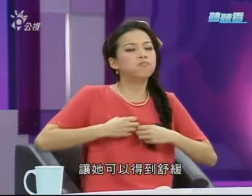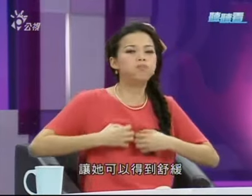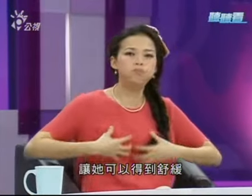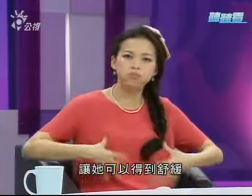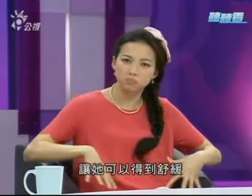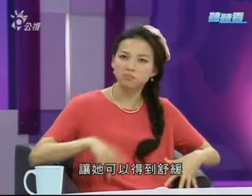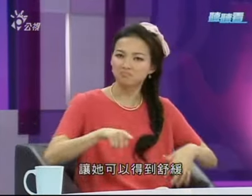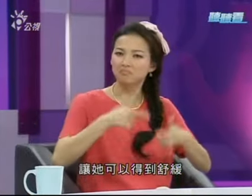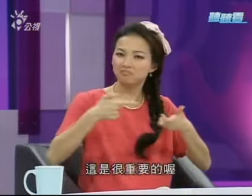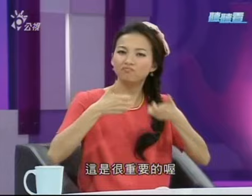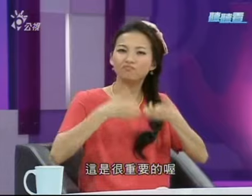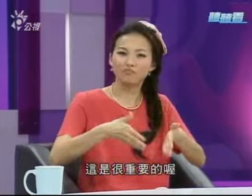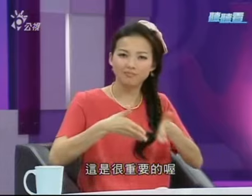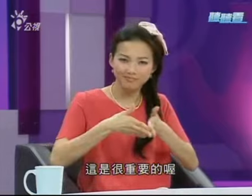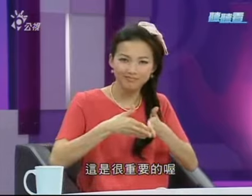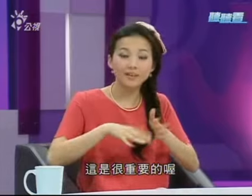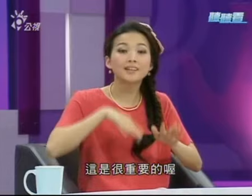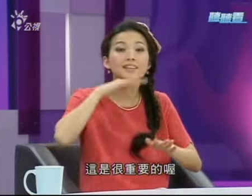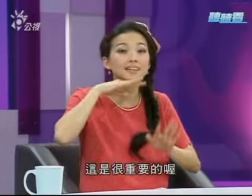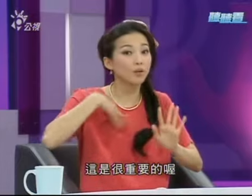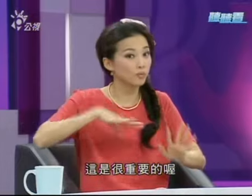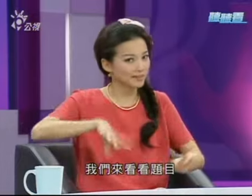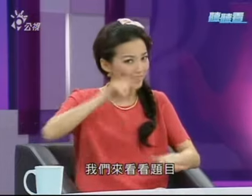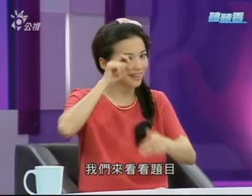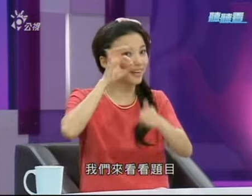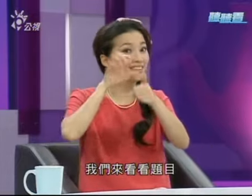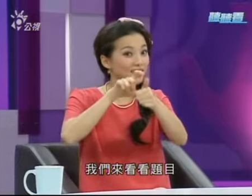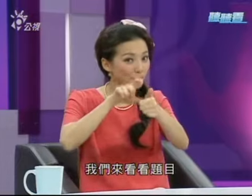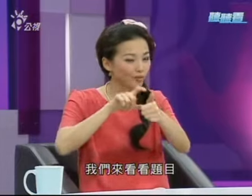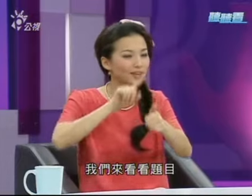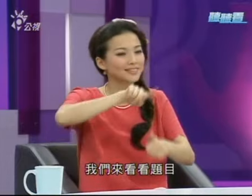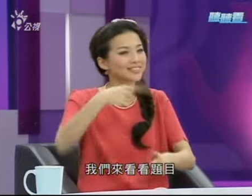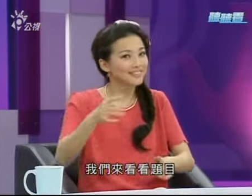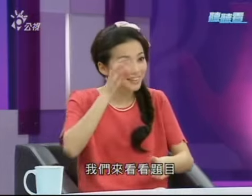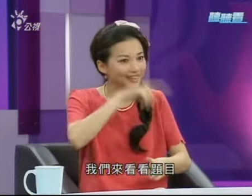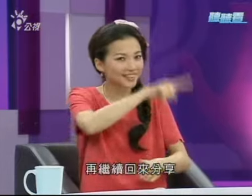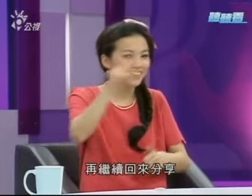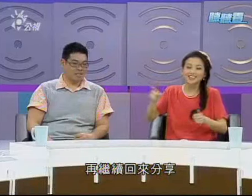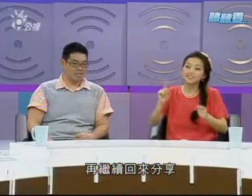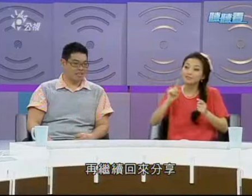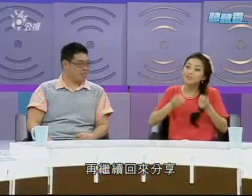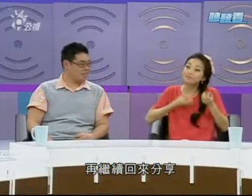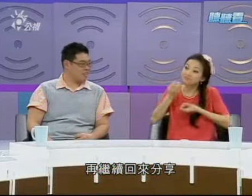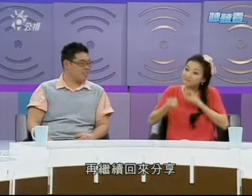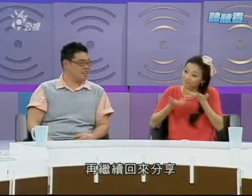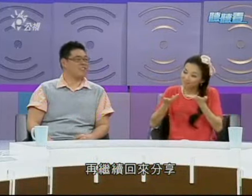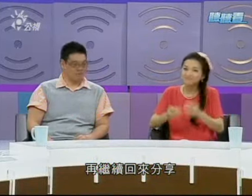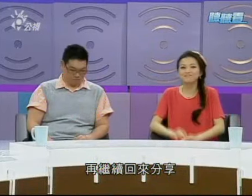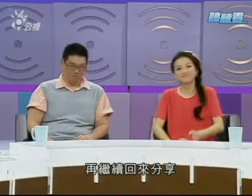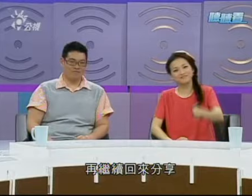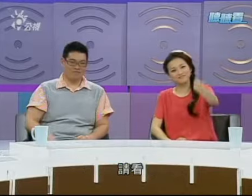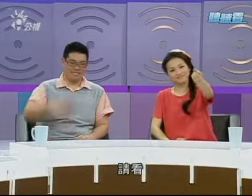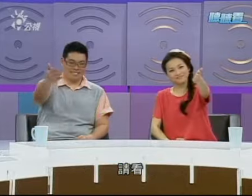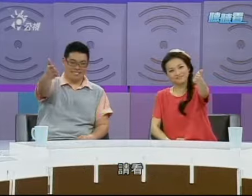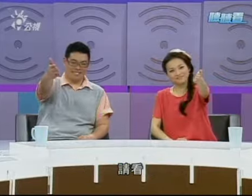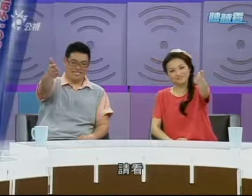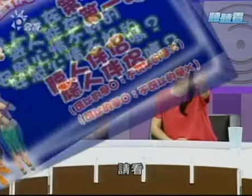缓嗯这是很重要的哦我们来看看题目再继续回来分享嗯请看